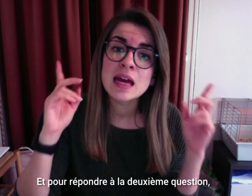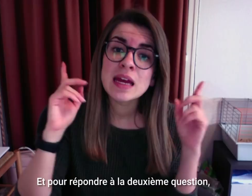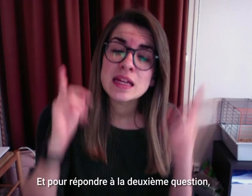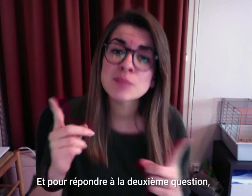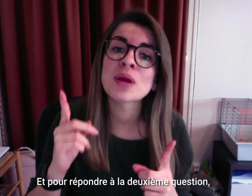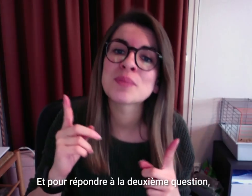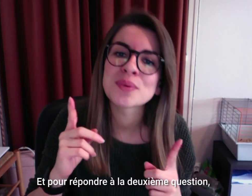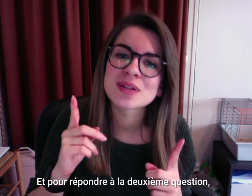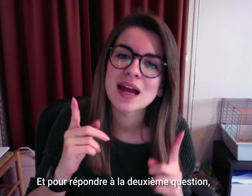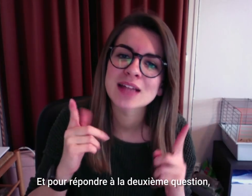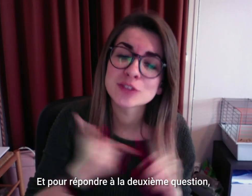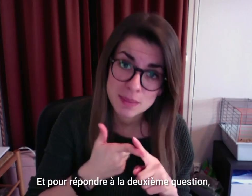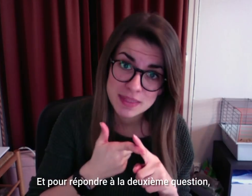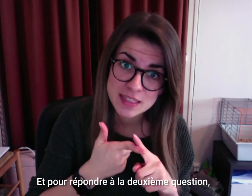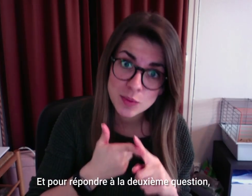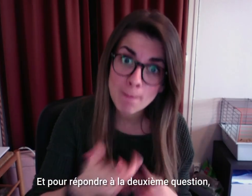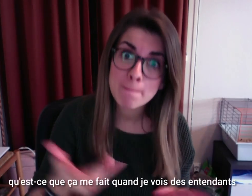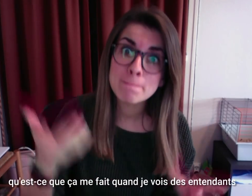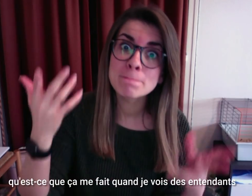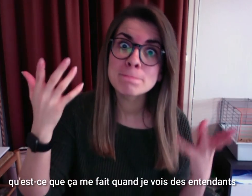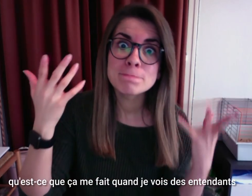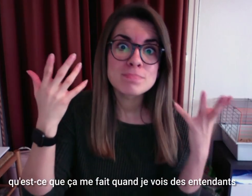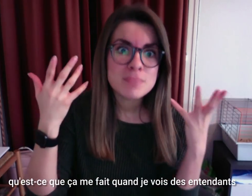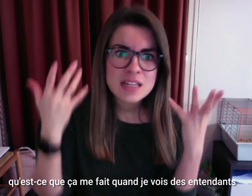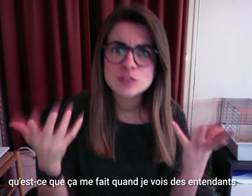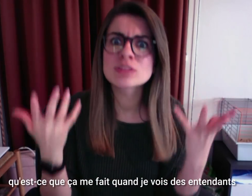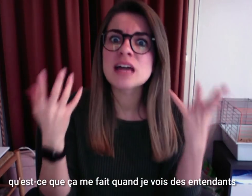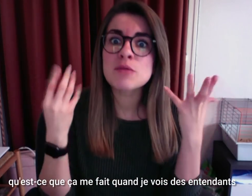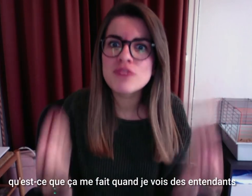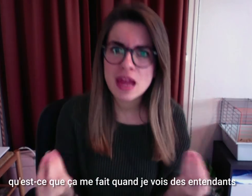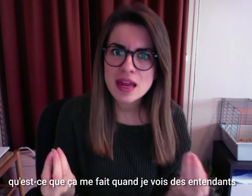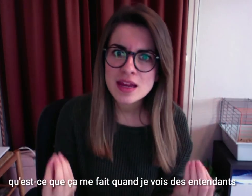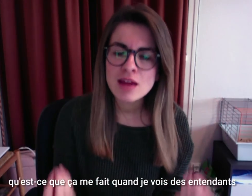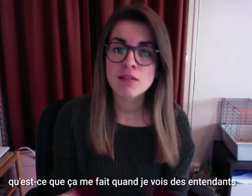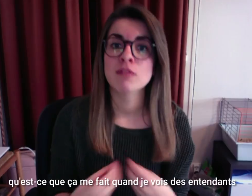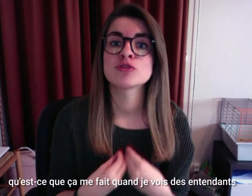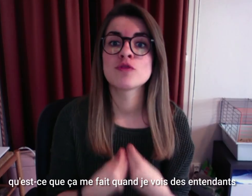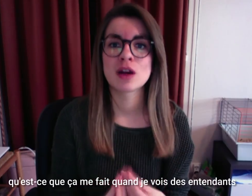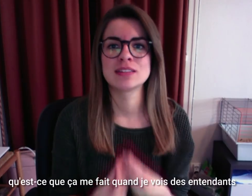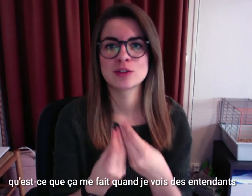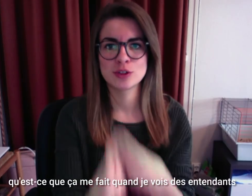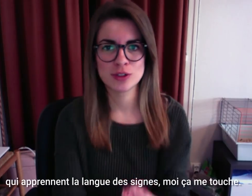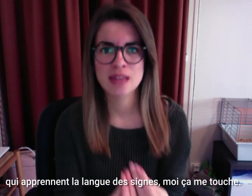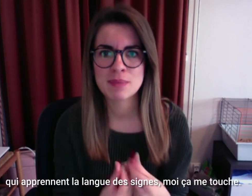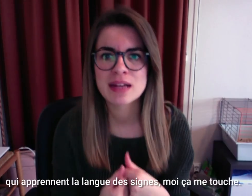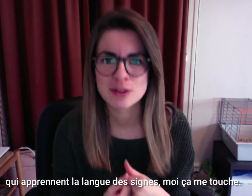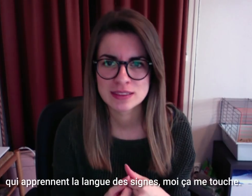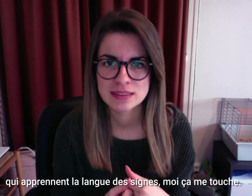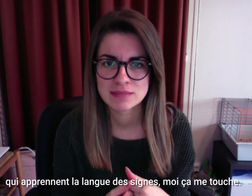» Et pour répondre à la deuxième question, qu'est-ce que ça me fait quand je vois les entendants qui apprennent la langue des signes ?